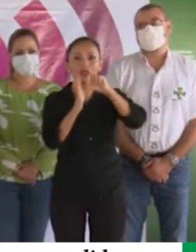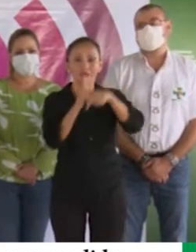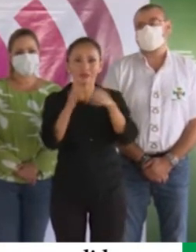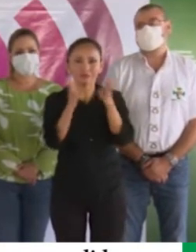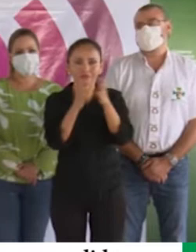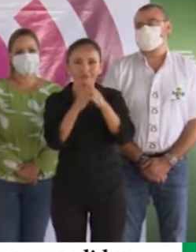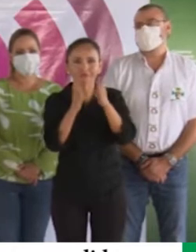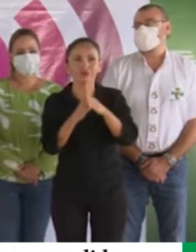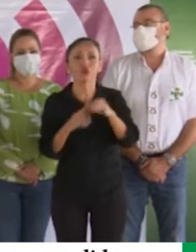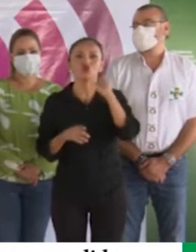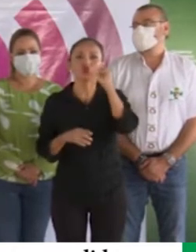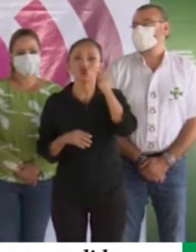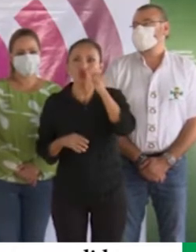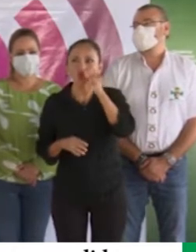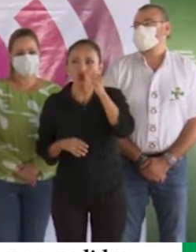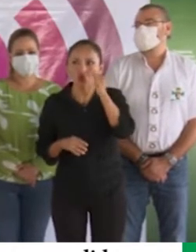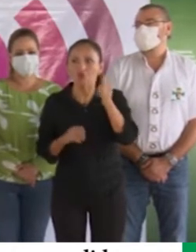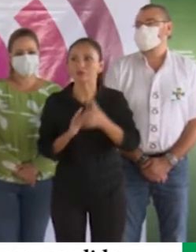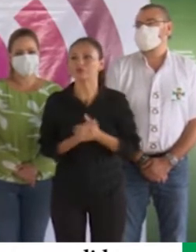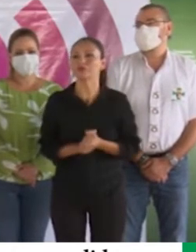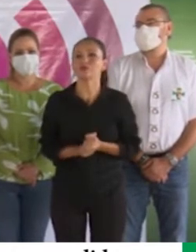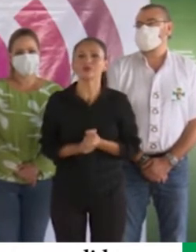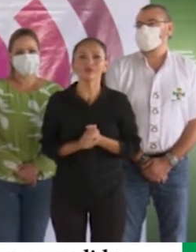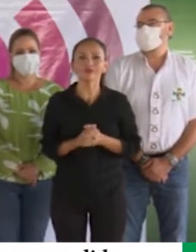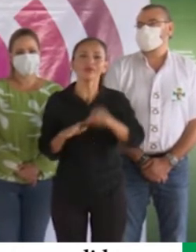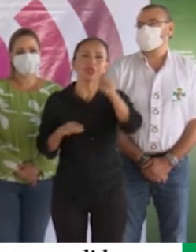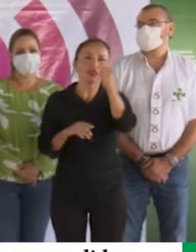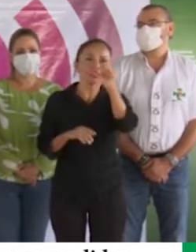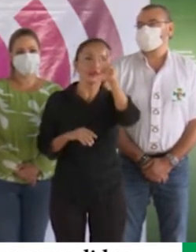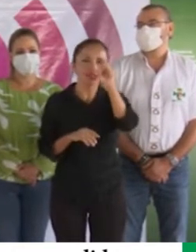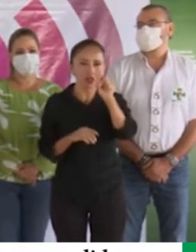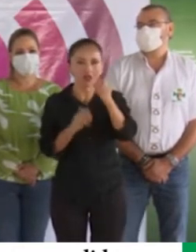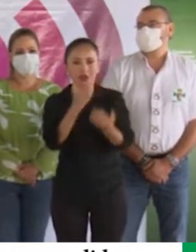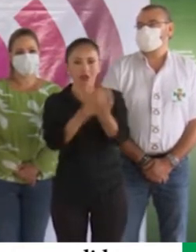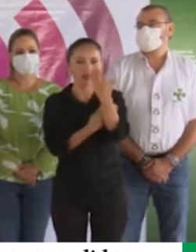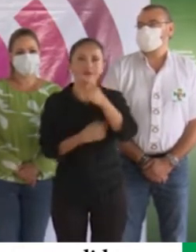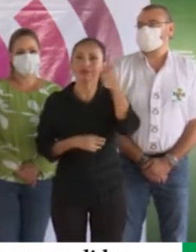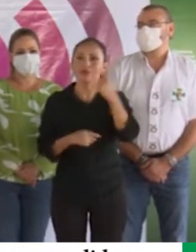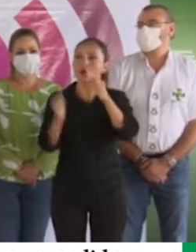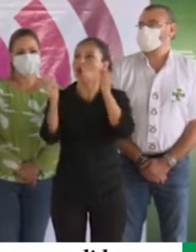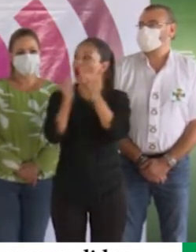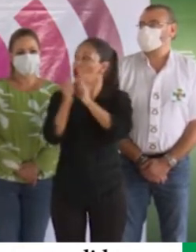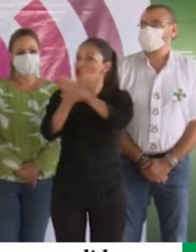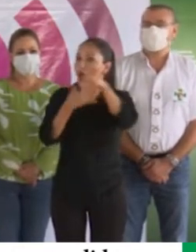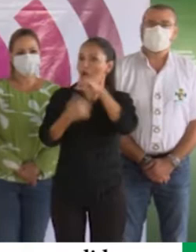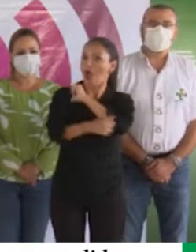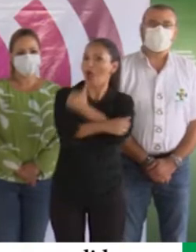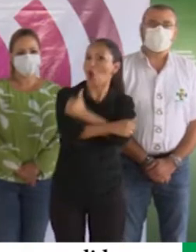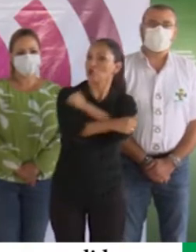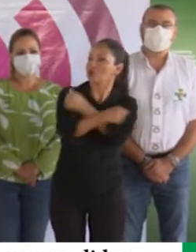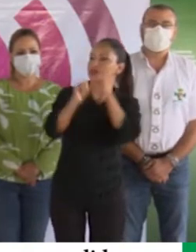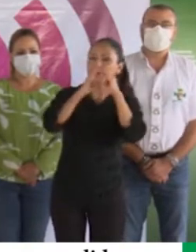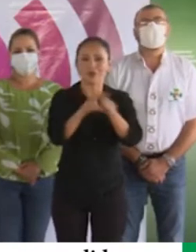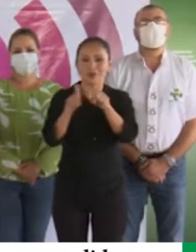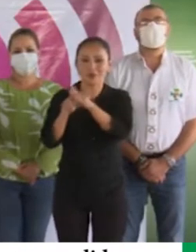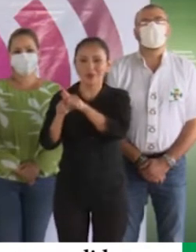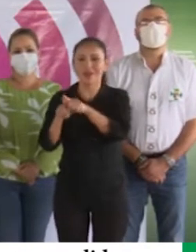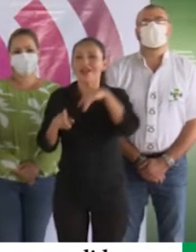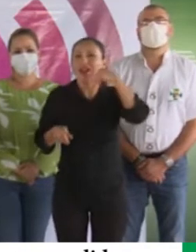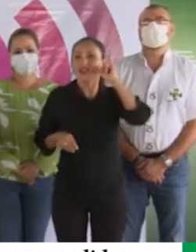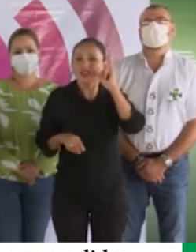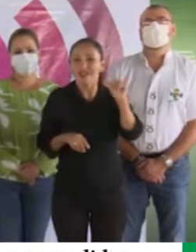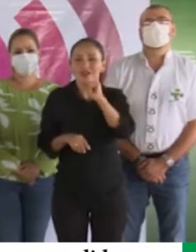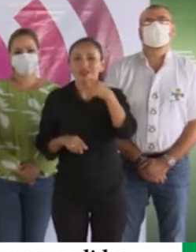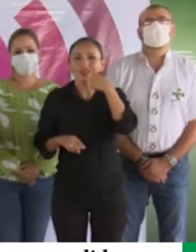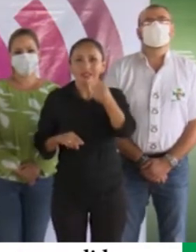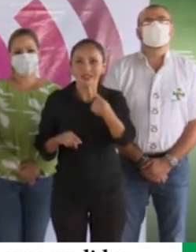hacemos todos los días a las 10 y 30 de la mañana con todas las cabezas de instituciones. Se ganó